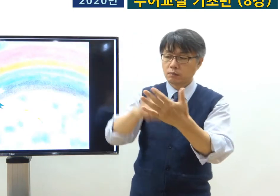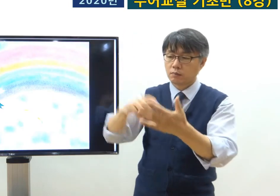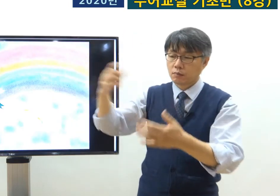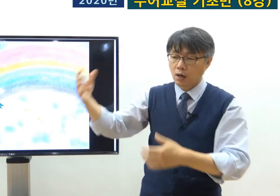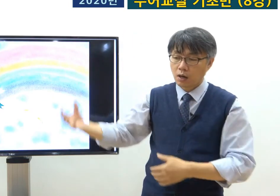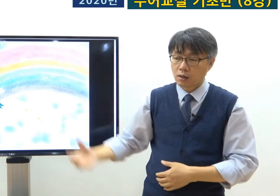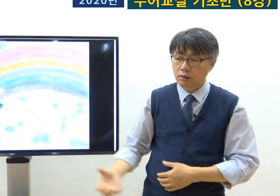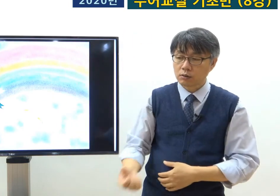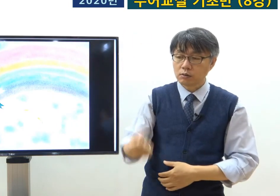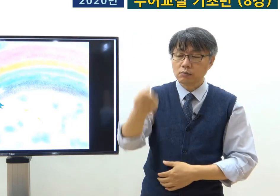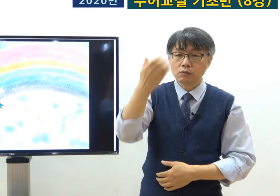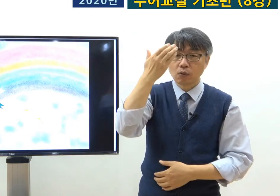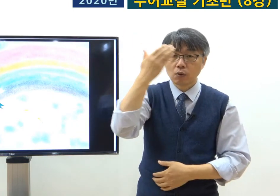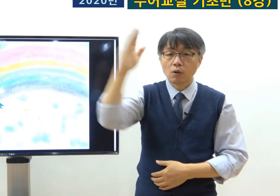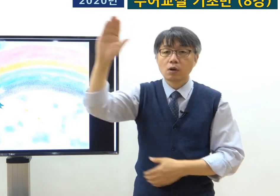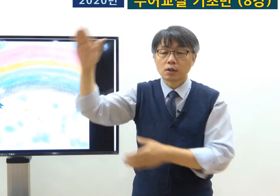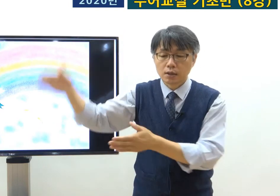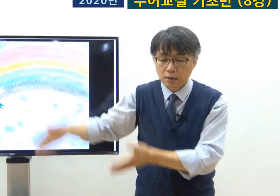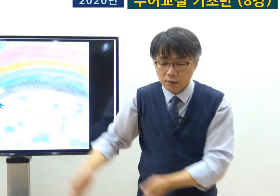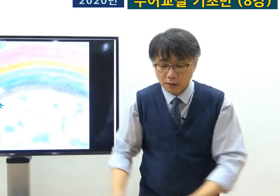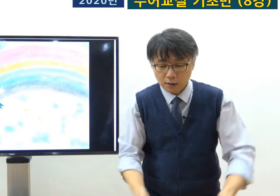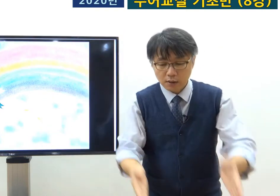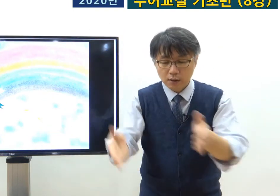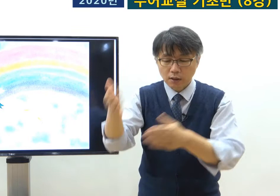설레는 마음으로 낯선 길에는